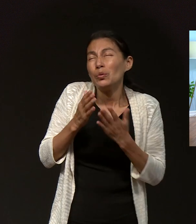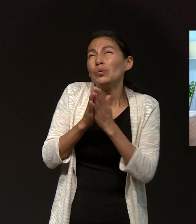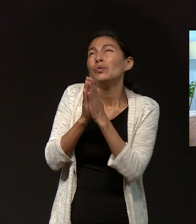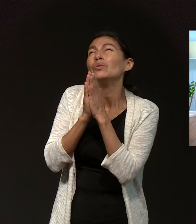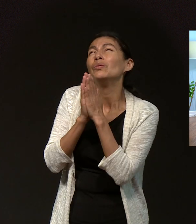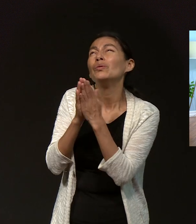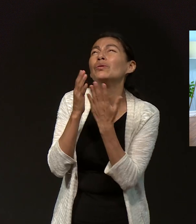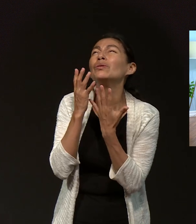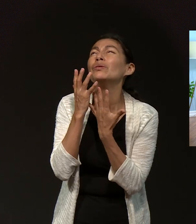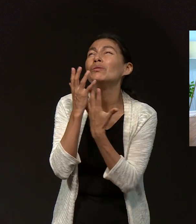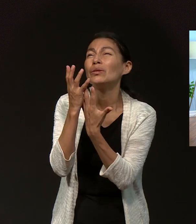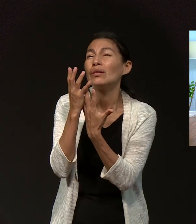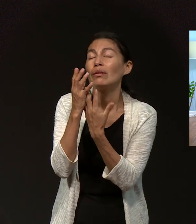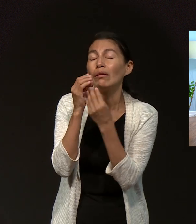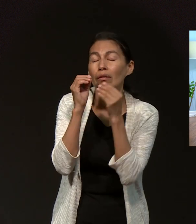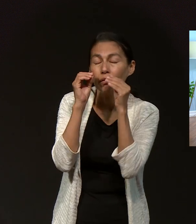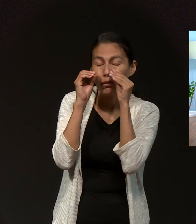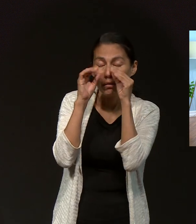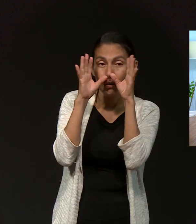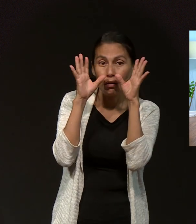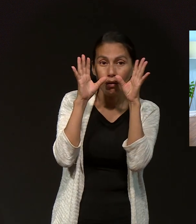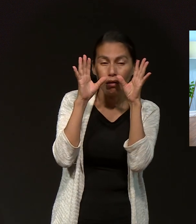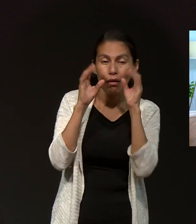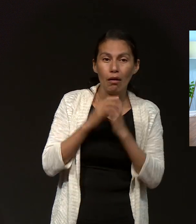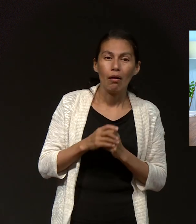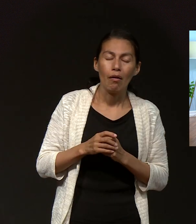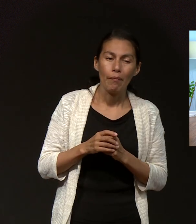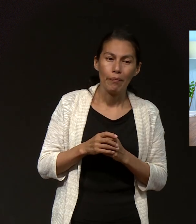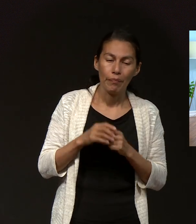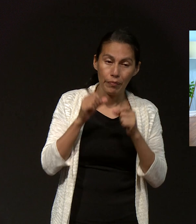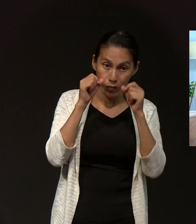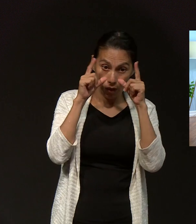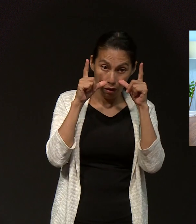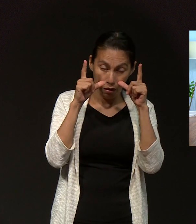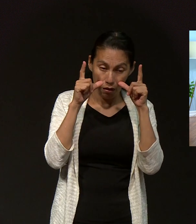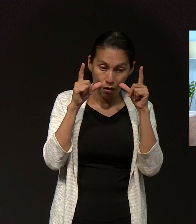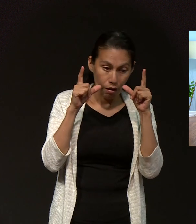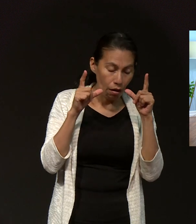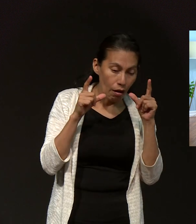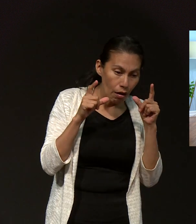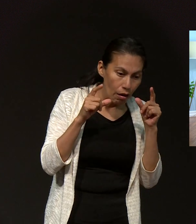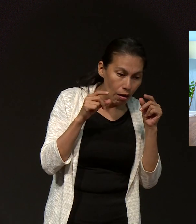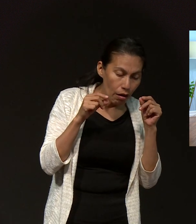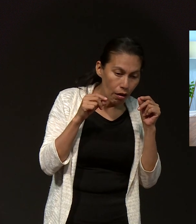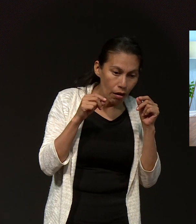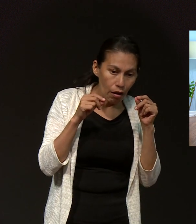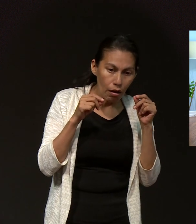que Dios me iba a ayudar en eso. Pues abrí los ojos, dije amén y sonó el teléfono.